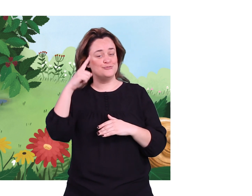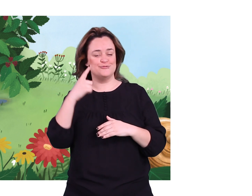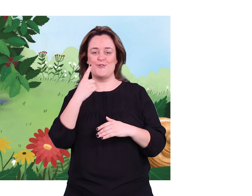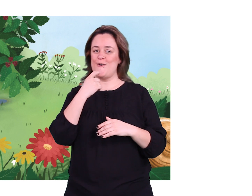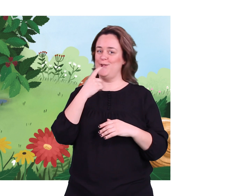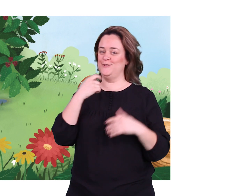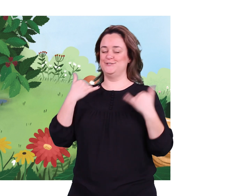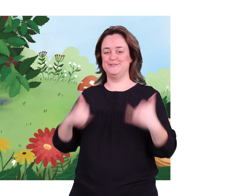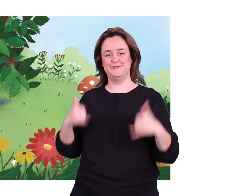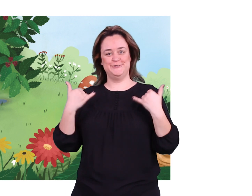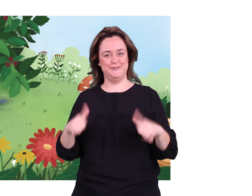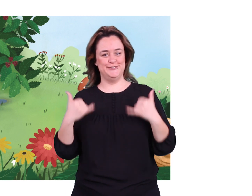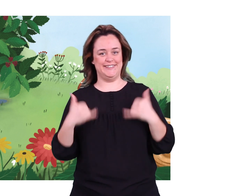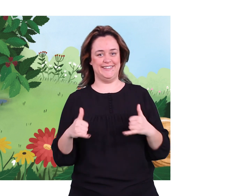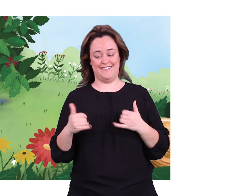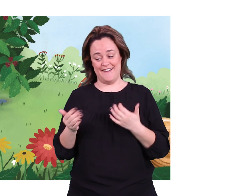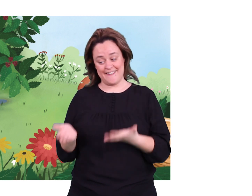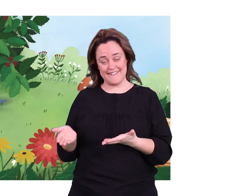Parfaite pour barboter.